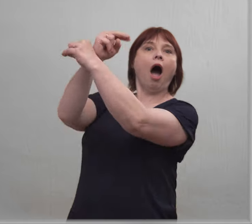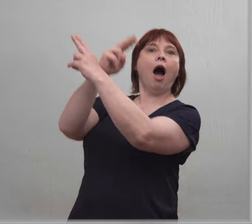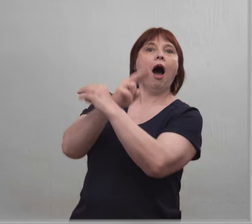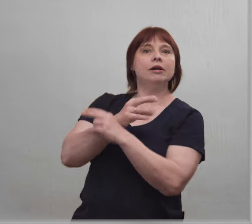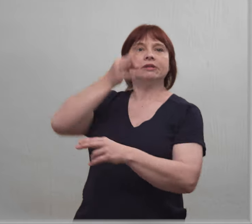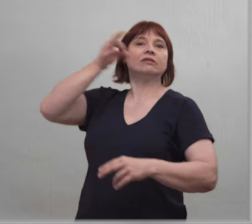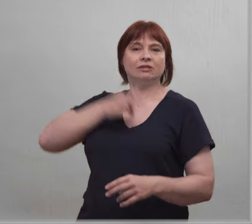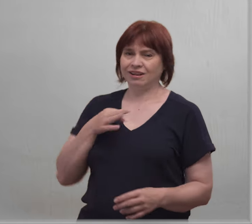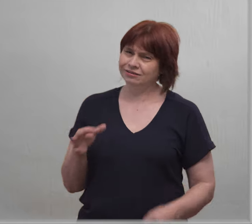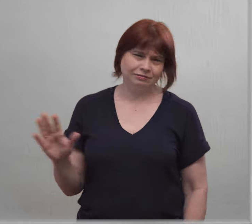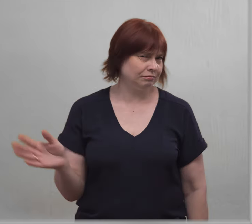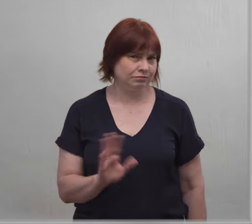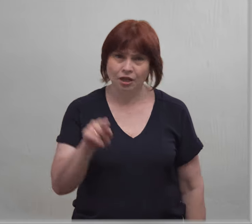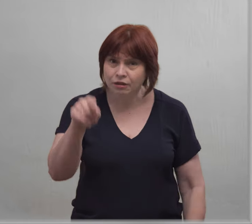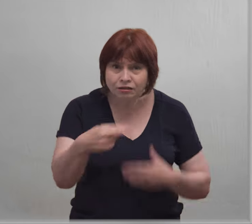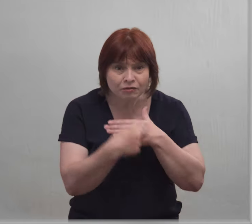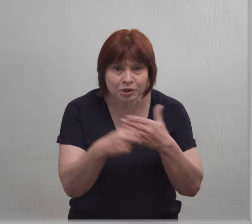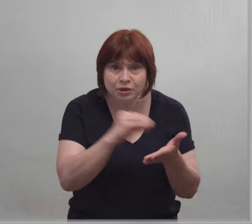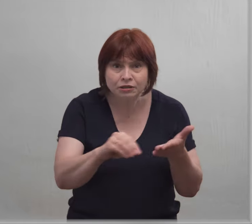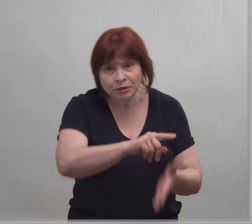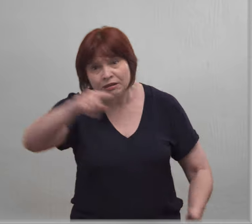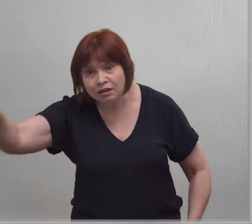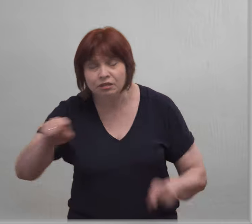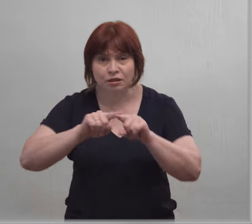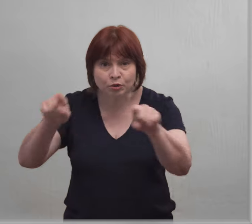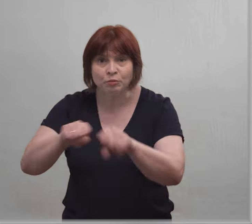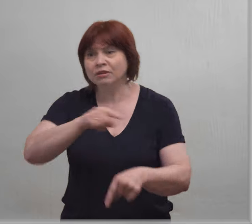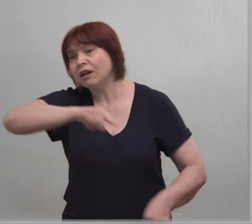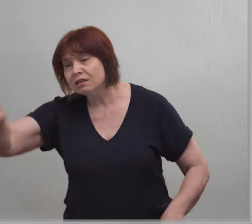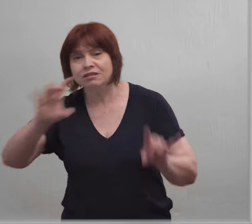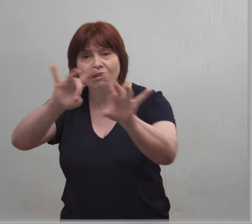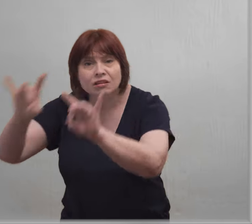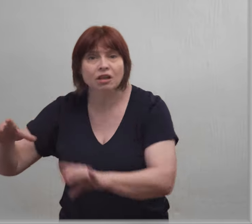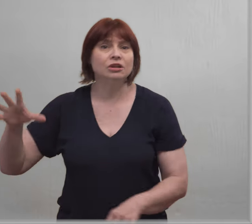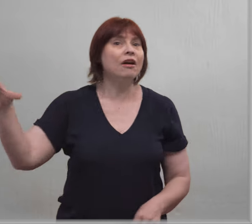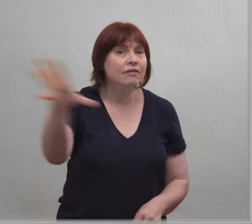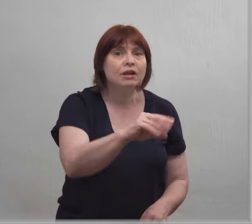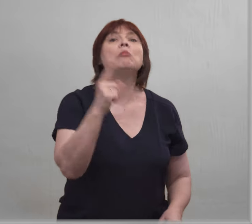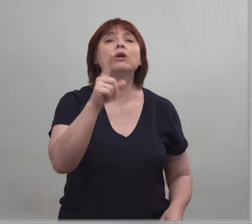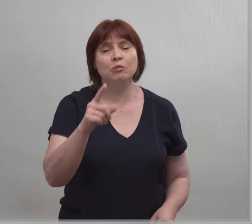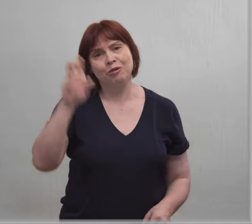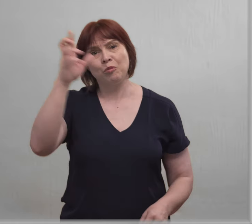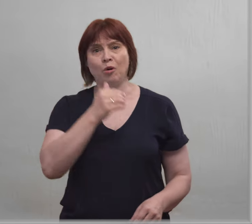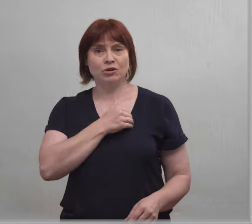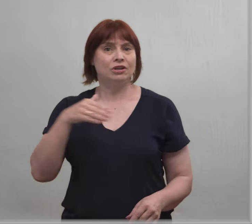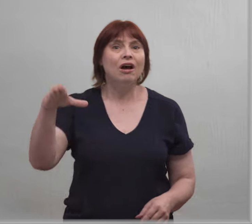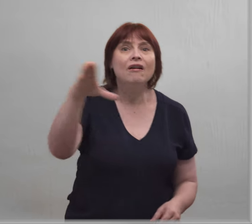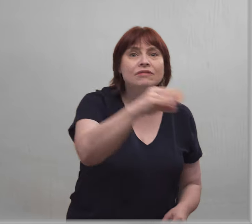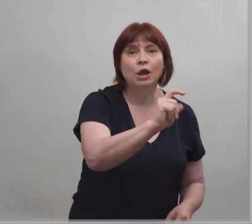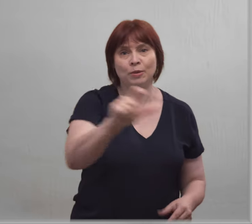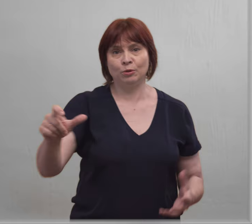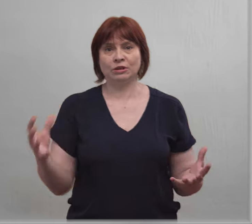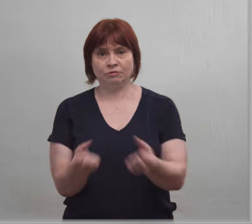что это открытая воля Божья, ибо Божье Слово говорит, Бог хочет, чтобы все люди спаслись